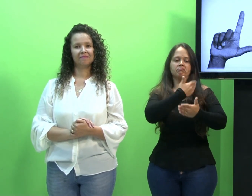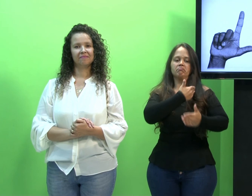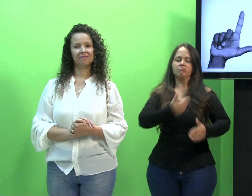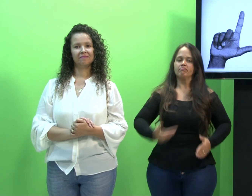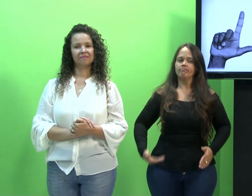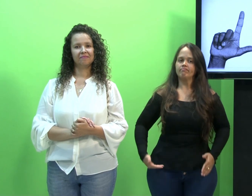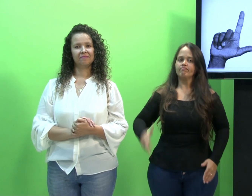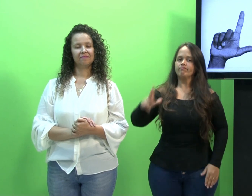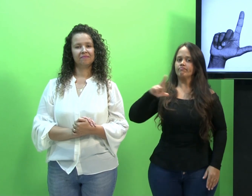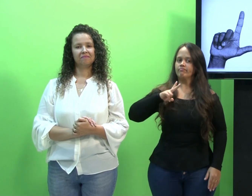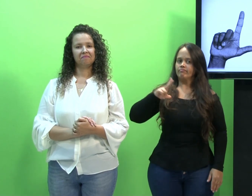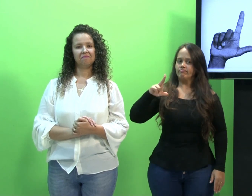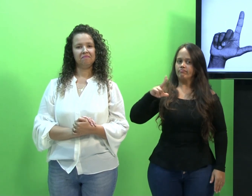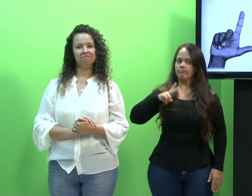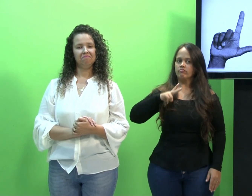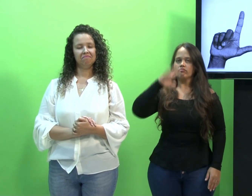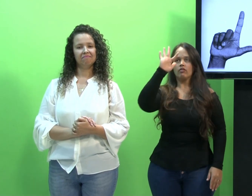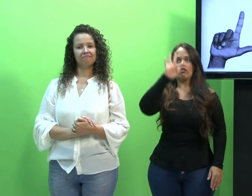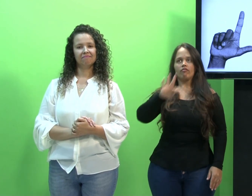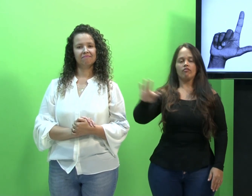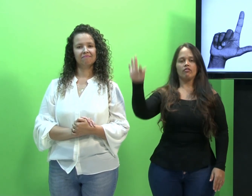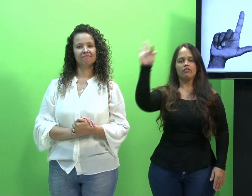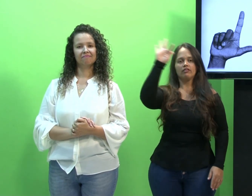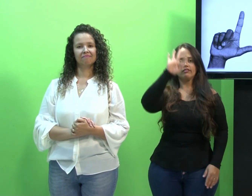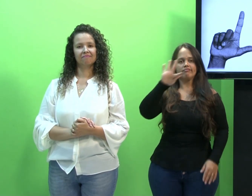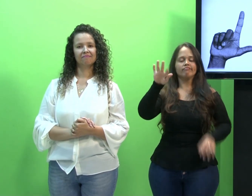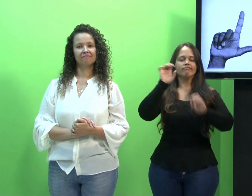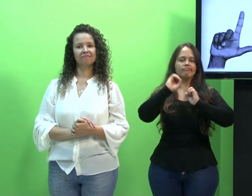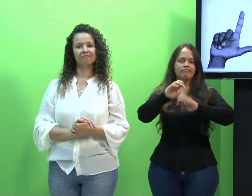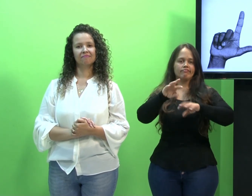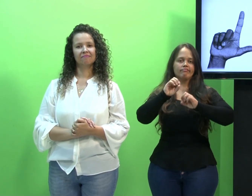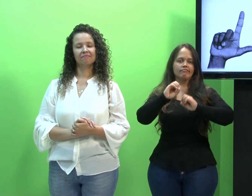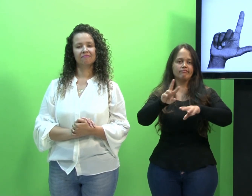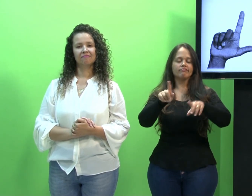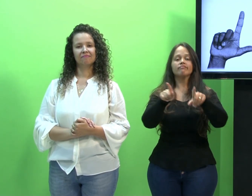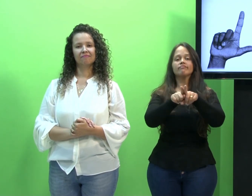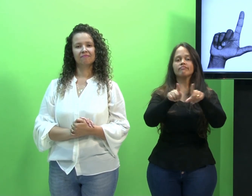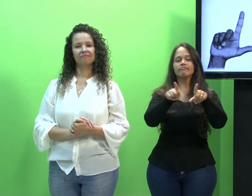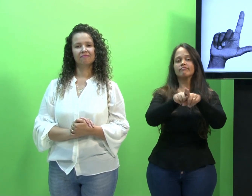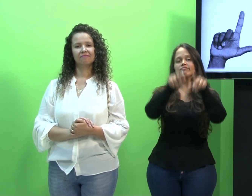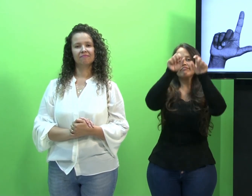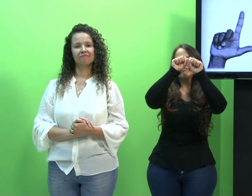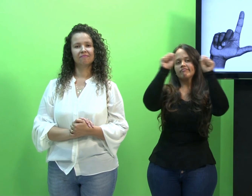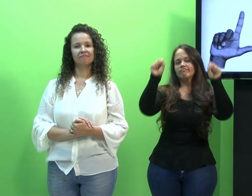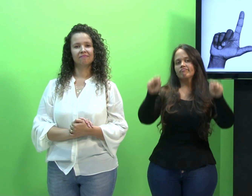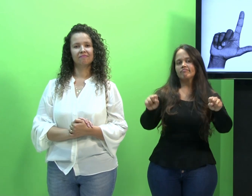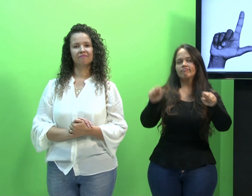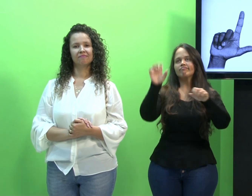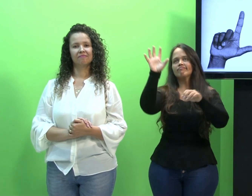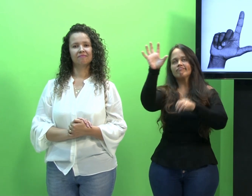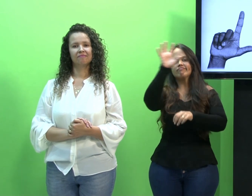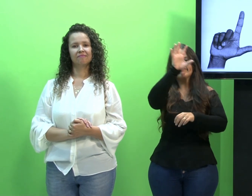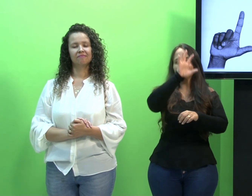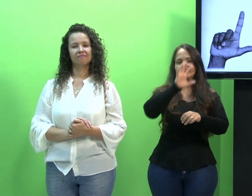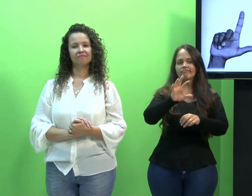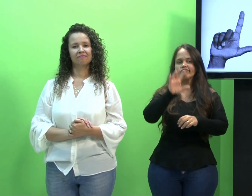privadas, do Sistema Federal de Ensino e dos sistemas de ensino dos estados, do